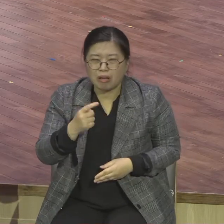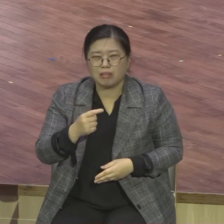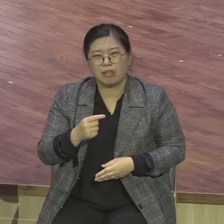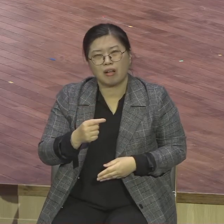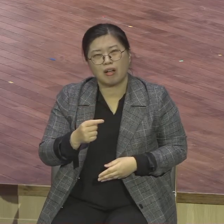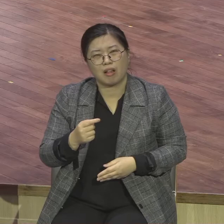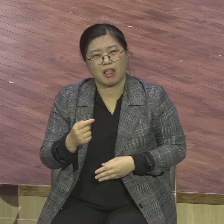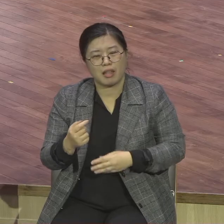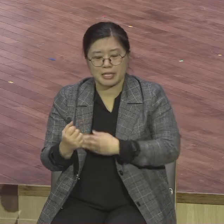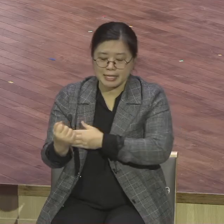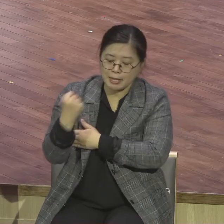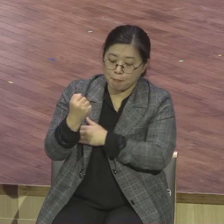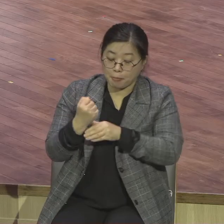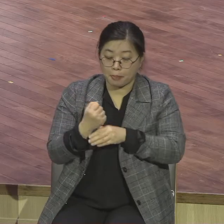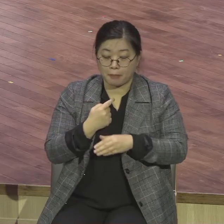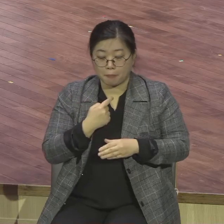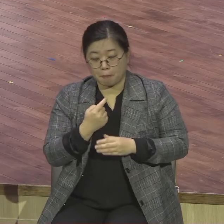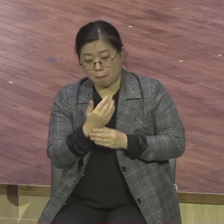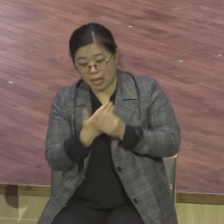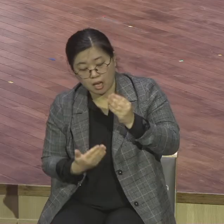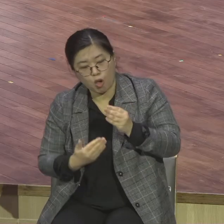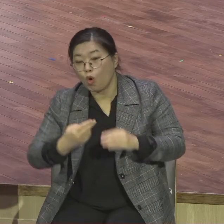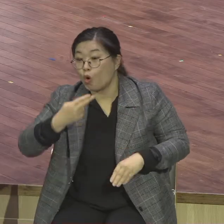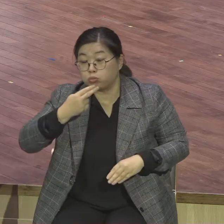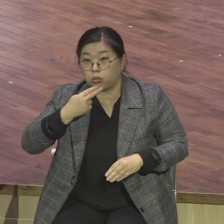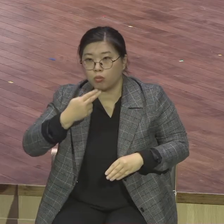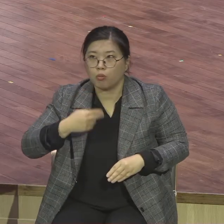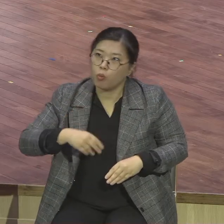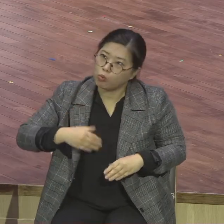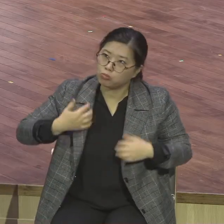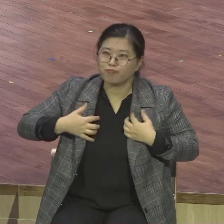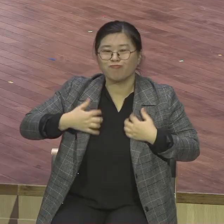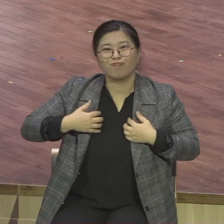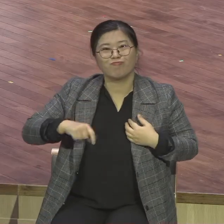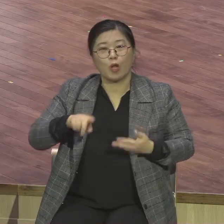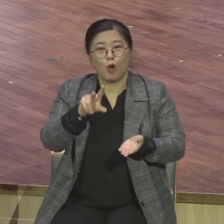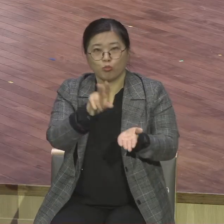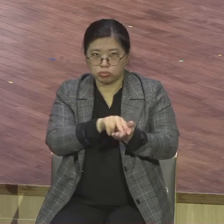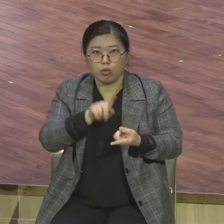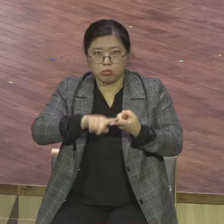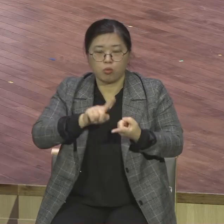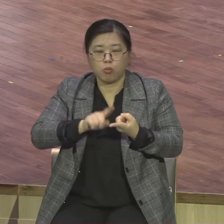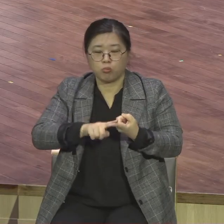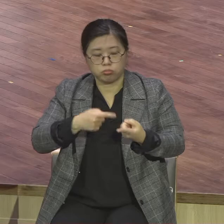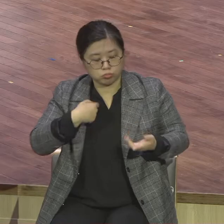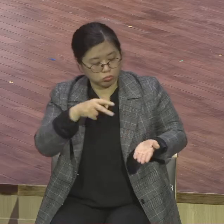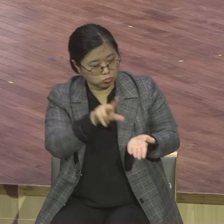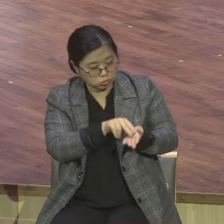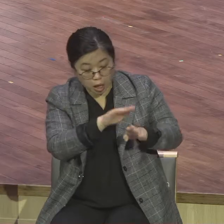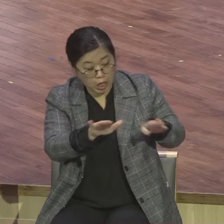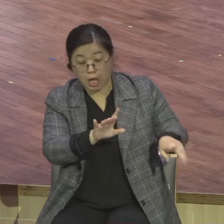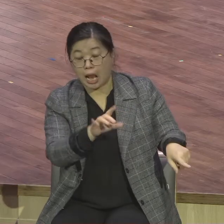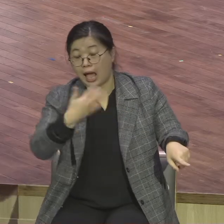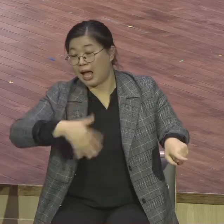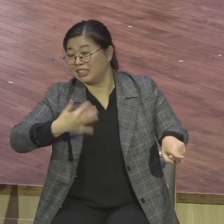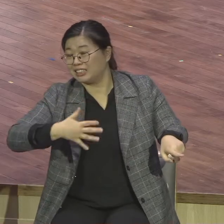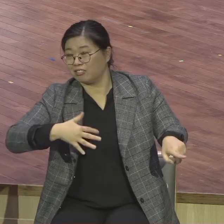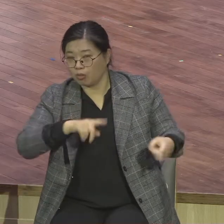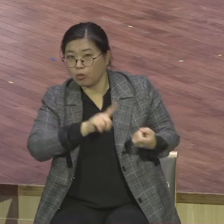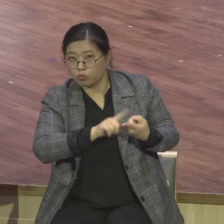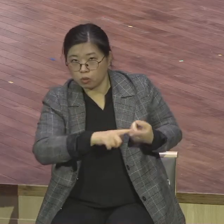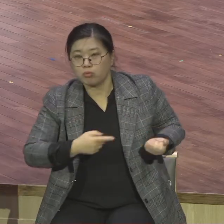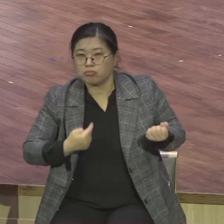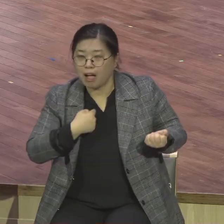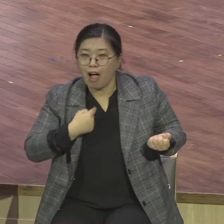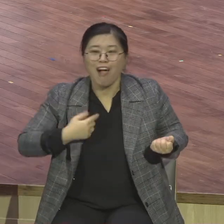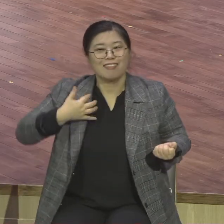일주일 금식하면서 늘 신나. 그 시안하지. 교회를 하면서 주의를 하면서 뭐 구역장하고 무슨 교사하고 부장하고